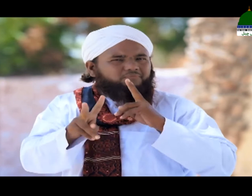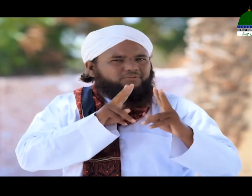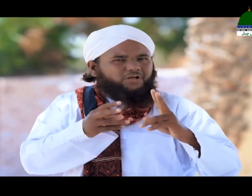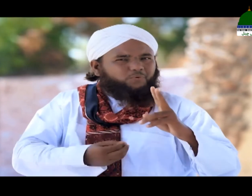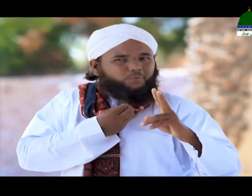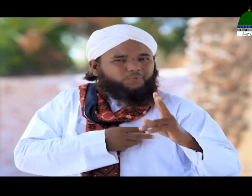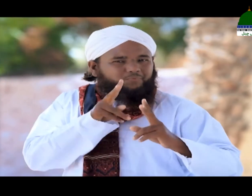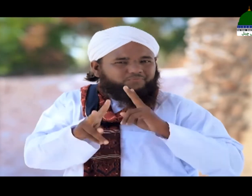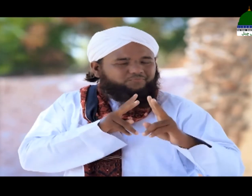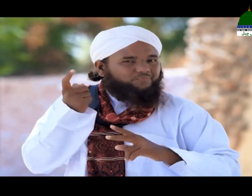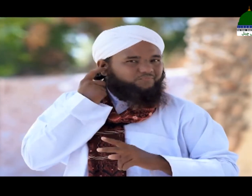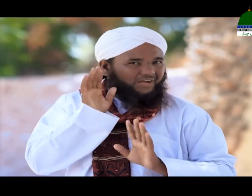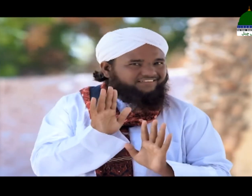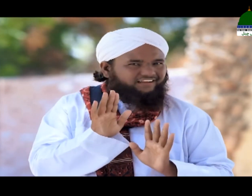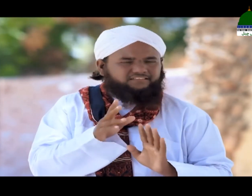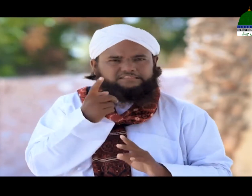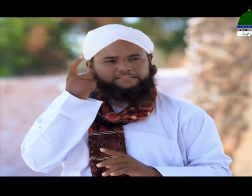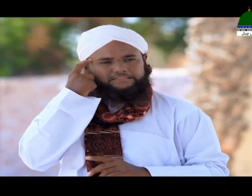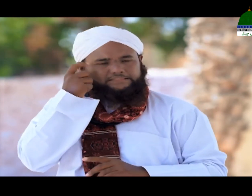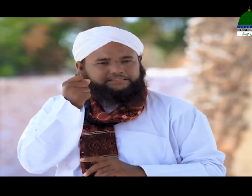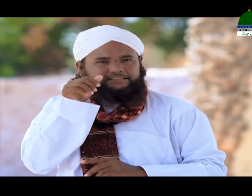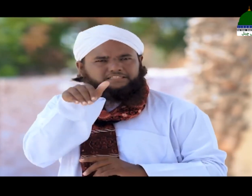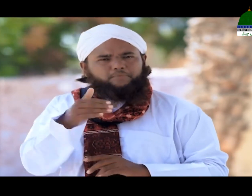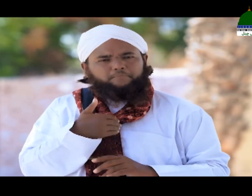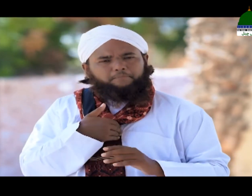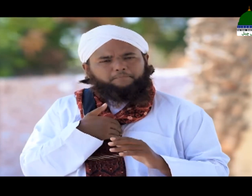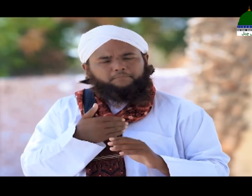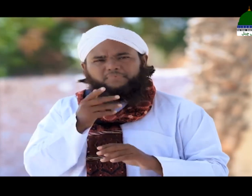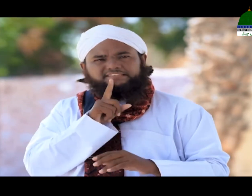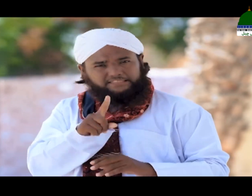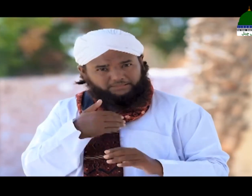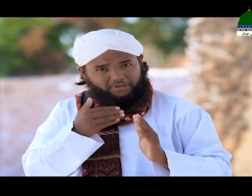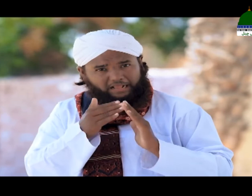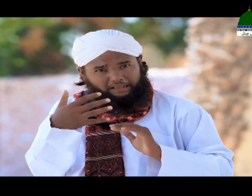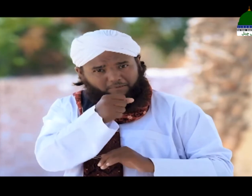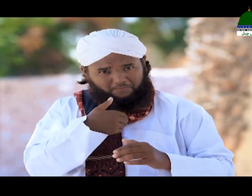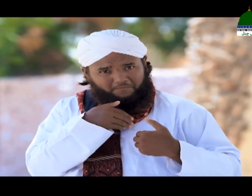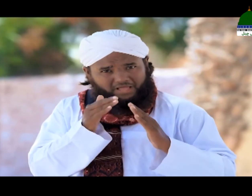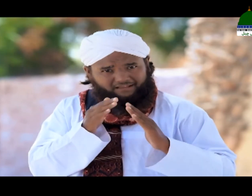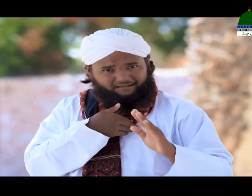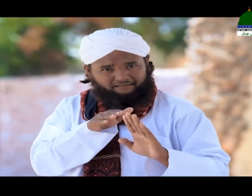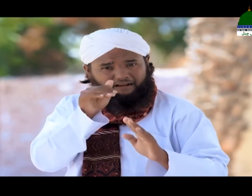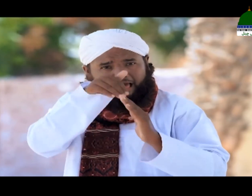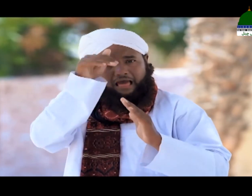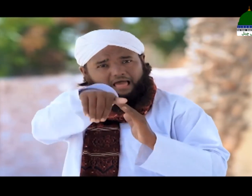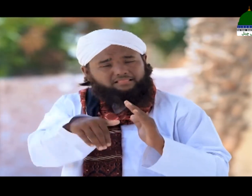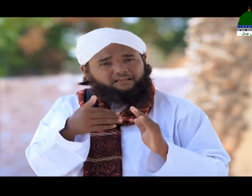خوشی سے باتیں کر رہے ہیں۔ اسے یقین نہیں آ رہا تھا کہ میں سچ مچ اپنے گھر میں خوشی کا سما محسوس کر رہا